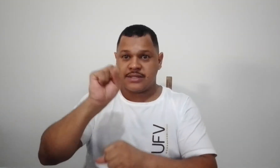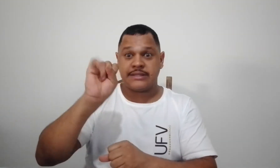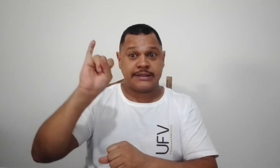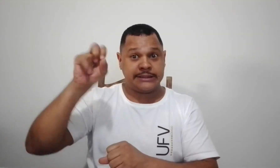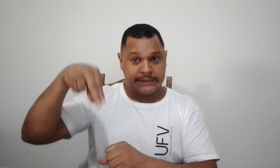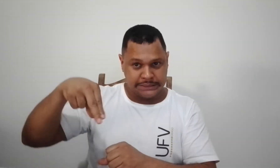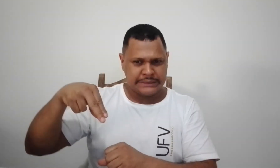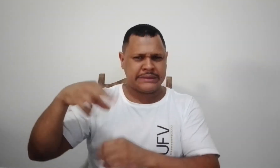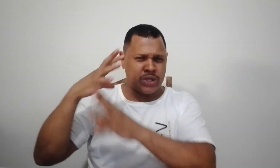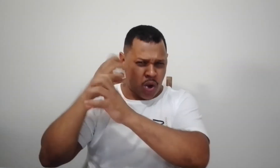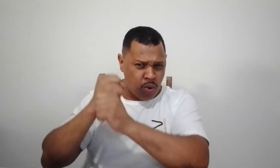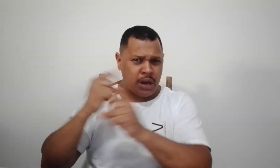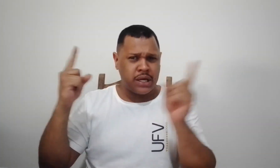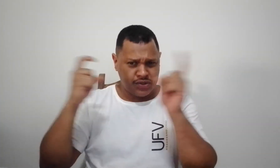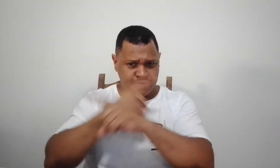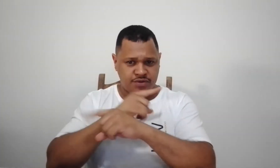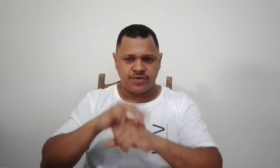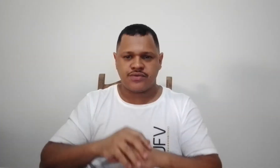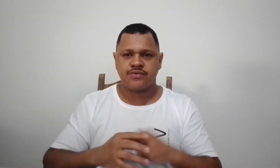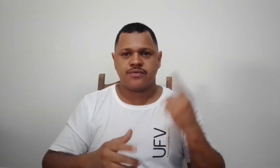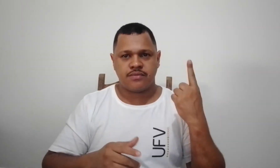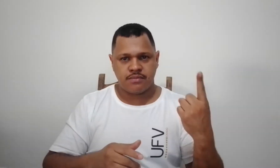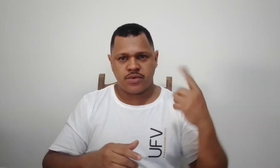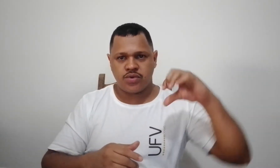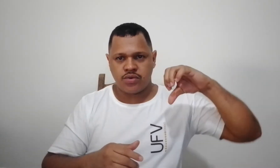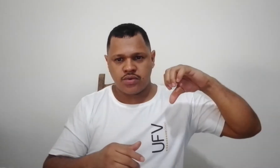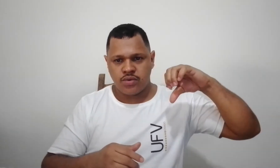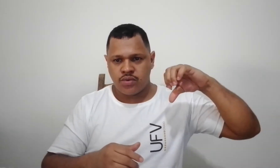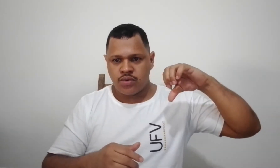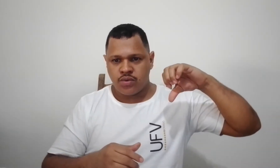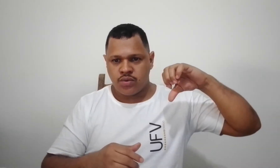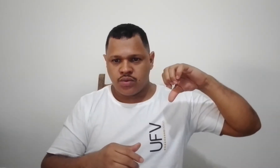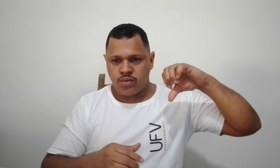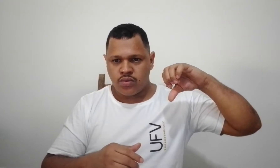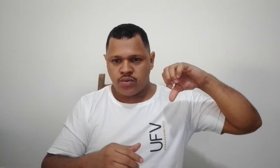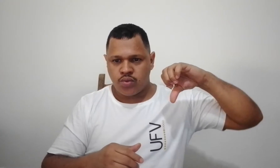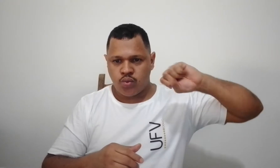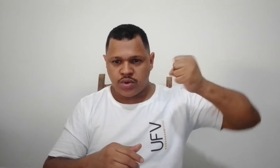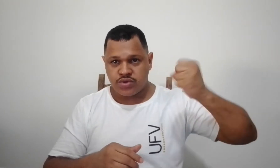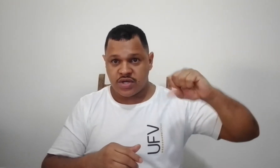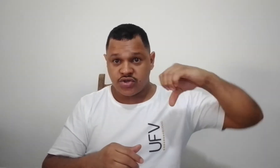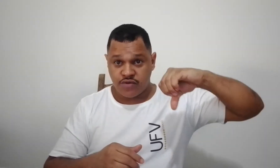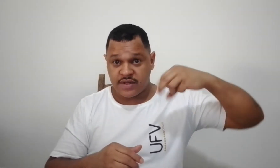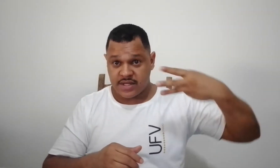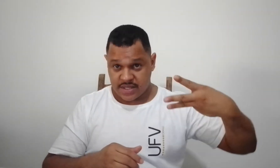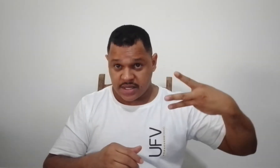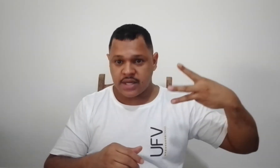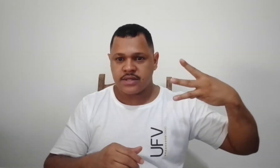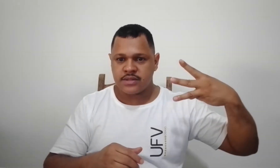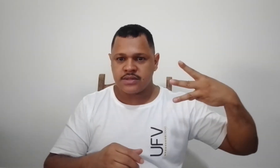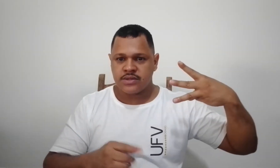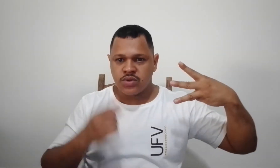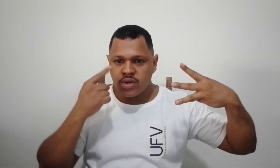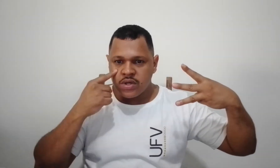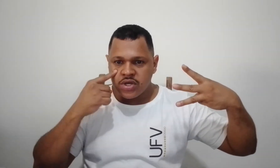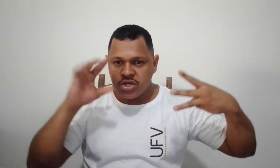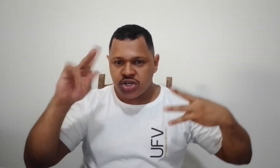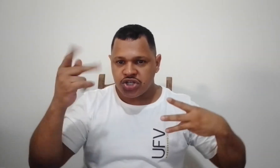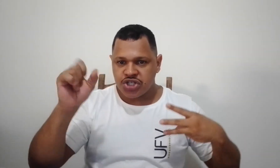difícil. Em 1893, Charles utilizou a identidade de Euler para poder representar a senoide de